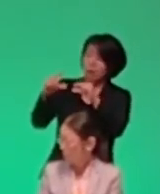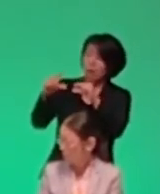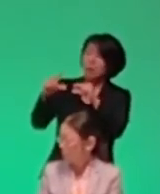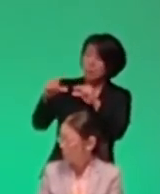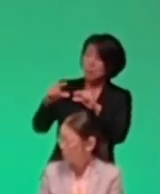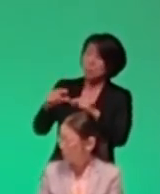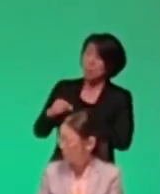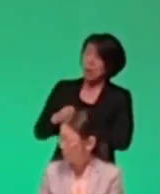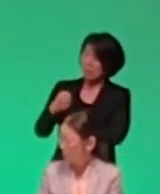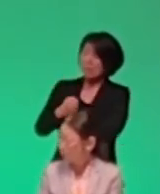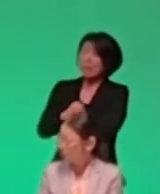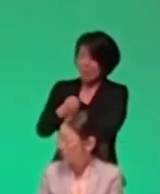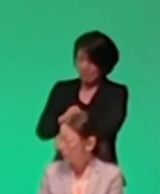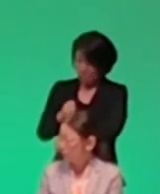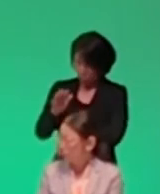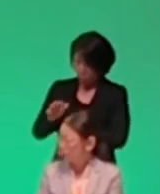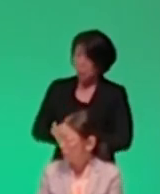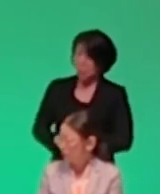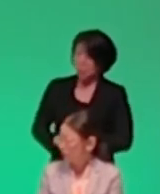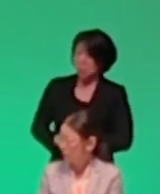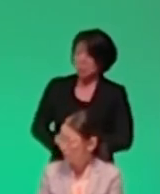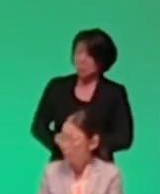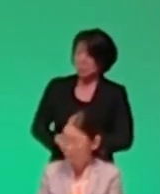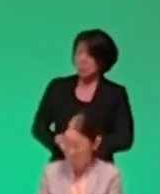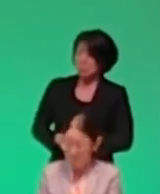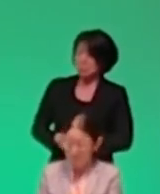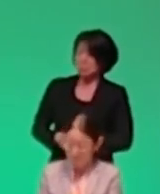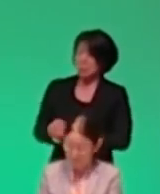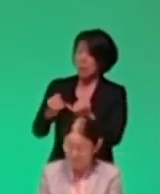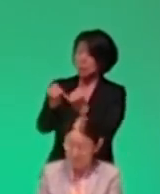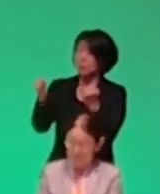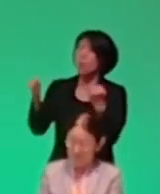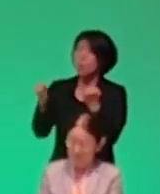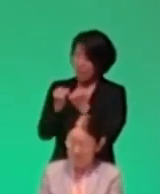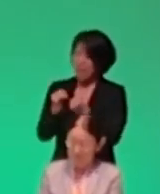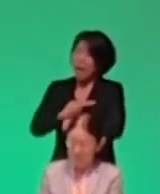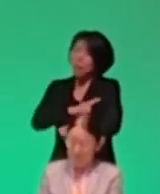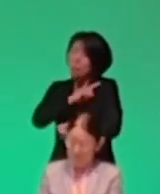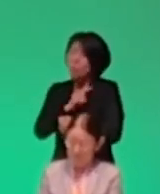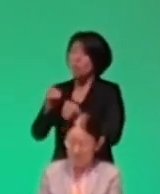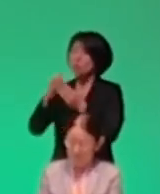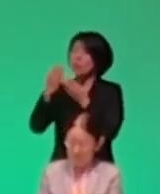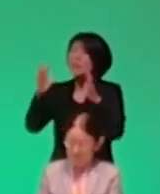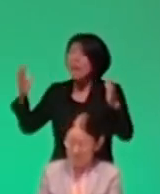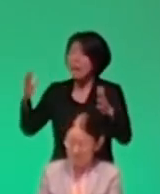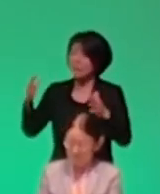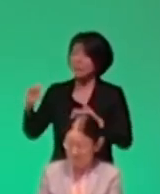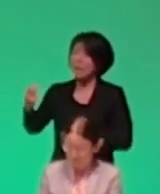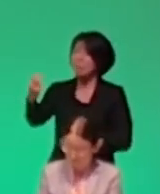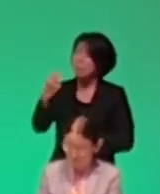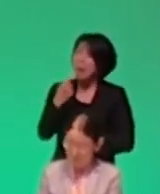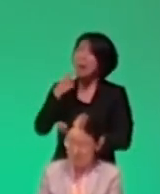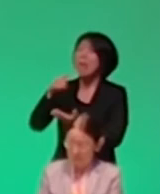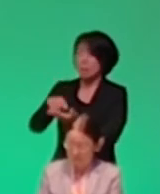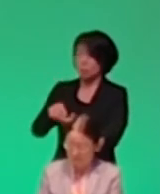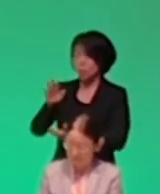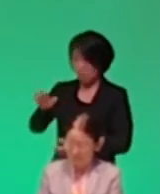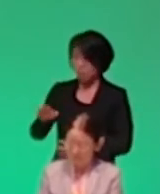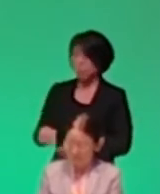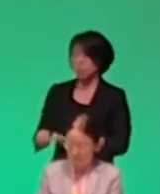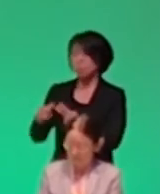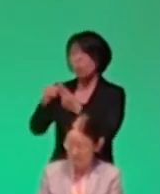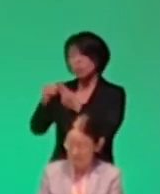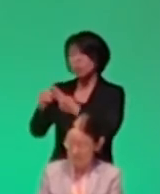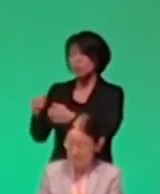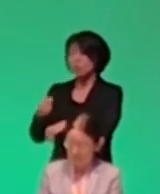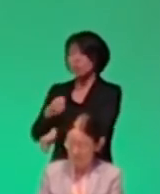って言うけれども、やはりそういうことで、まあ、女性が能力がないと思われることが多いと思います。あともう一つ辛